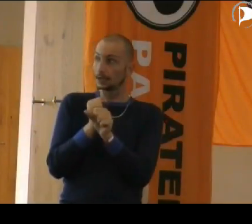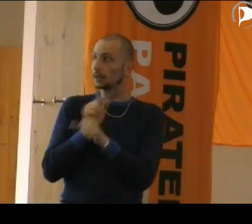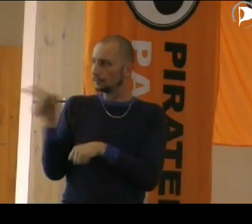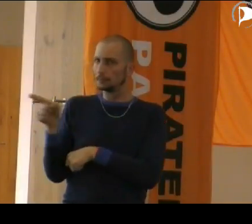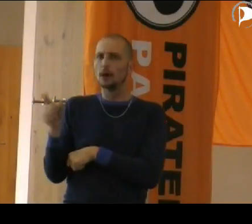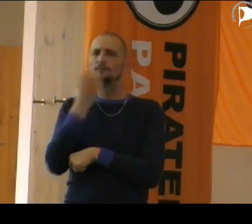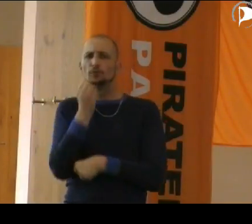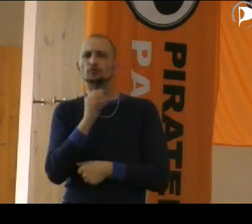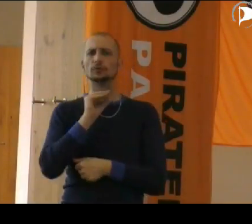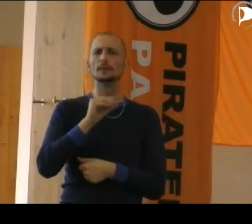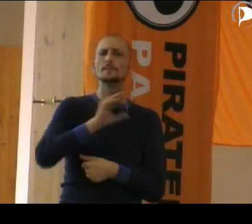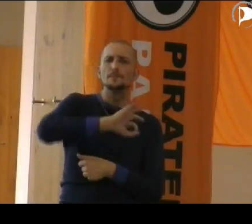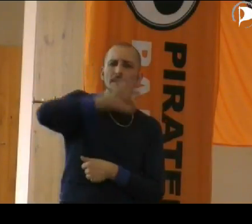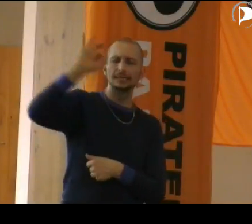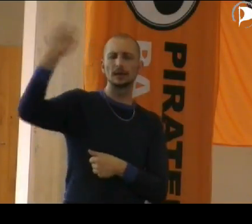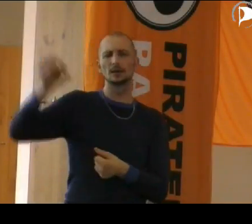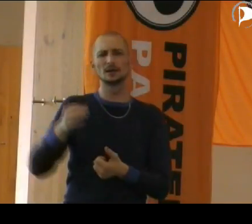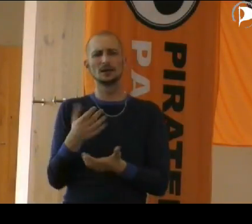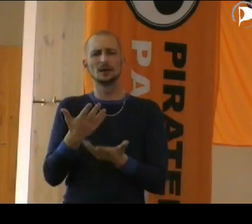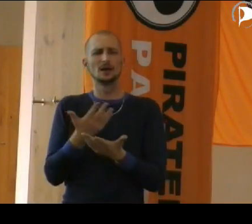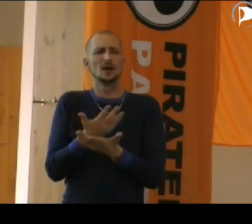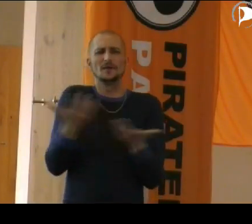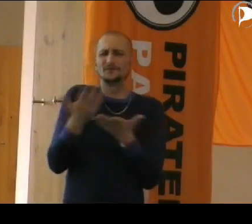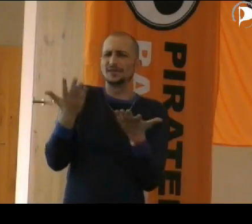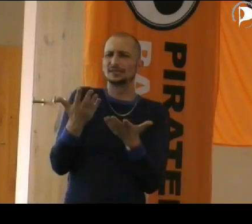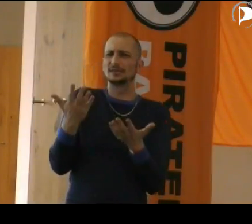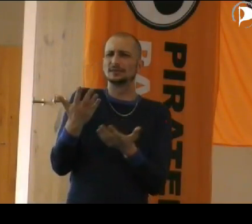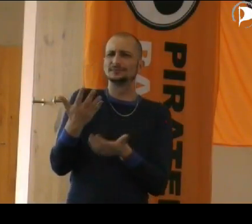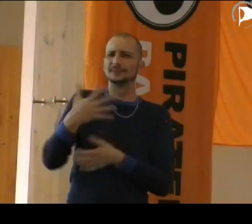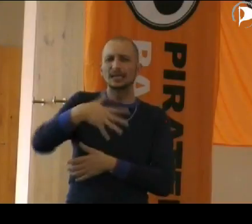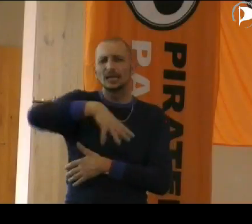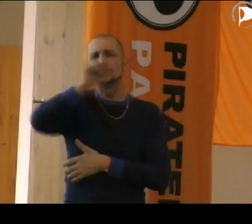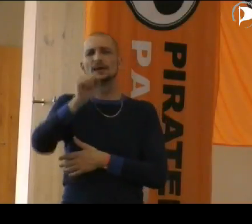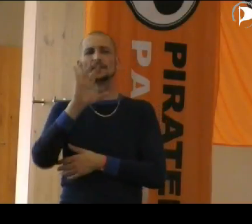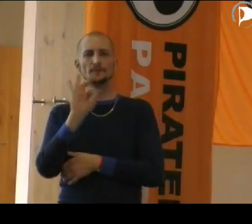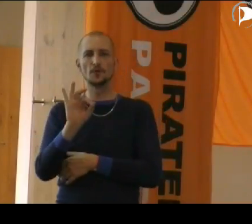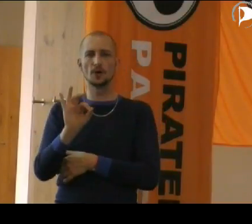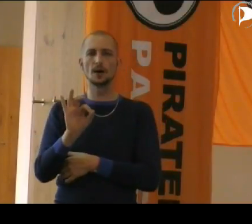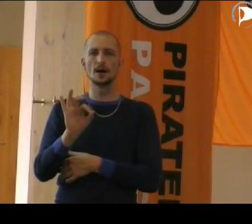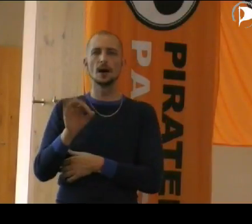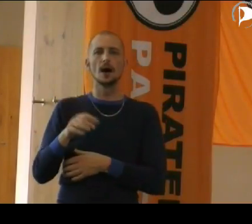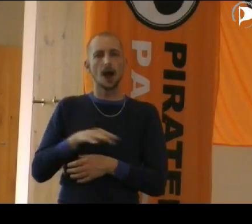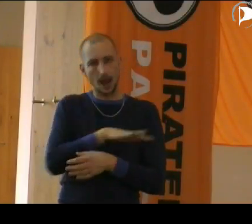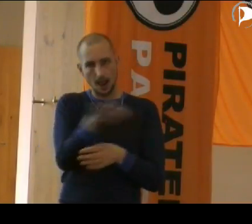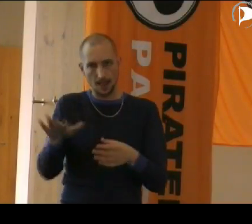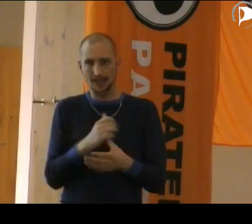machen kannst was für welchen gewinn bringst du denn jetzt zu den daten des vorstand waren sehr konkret